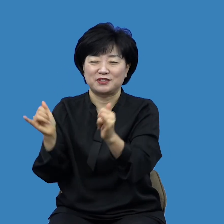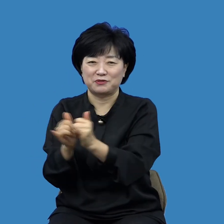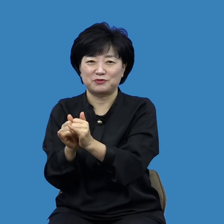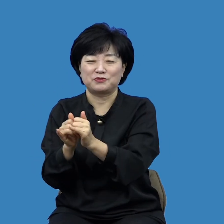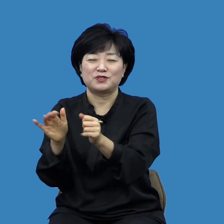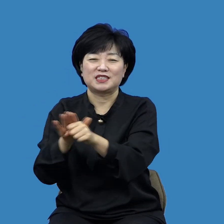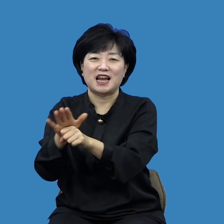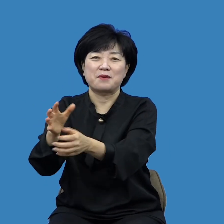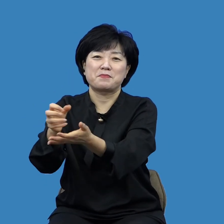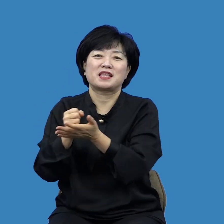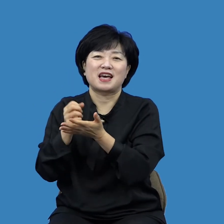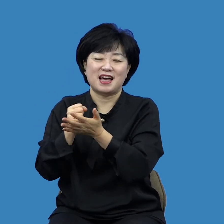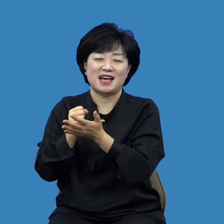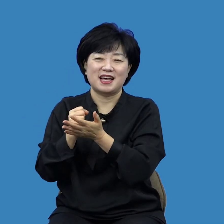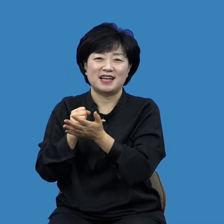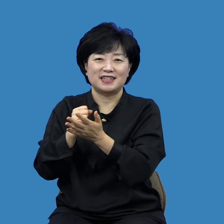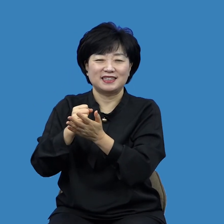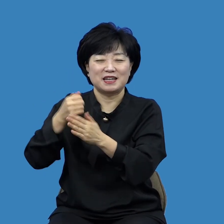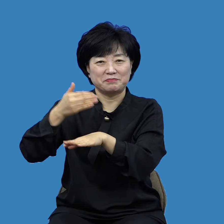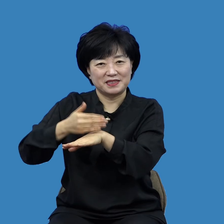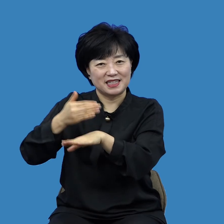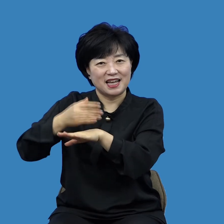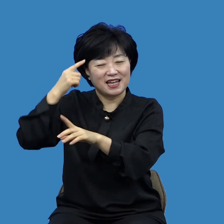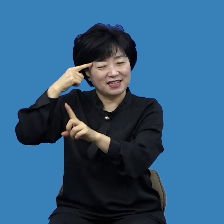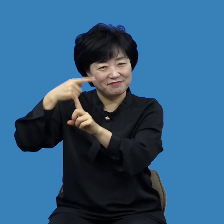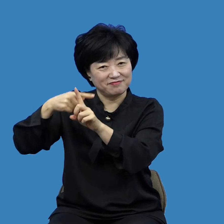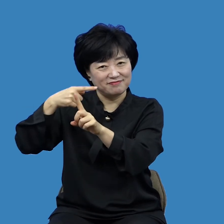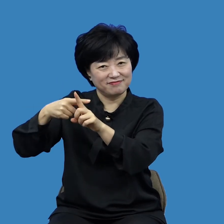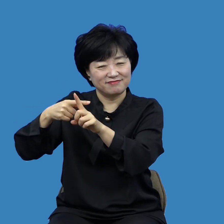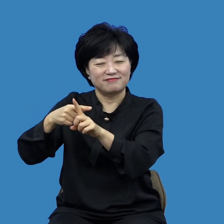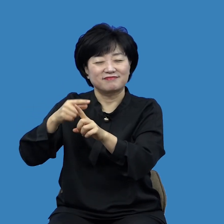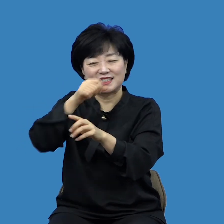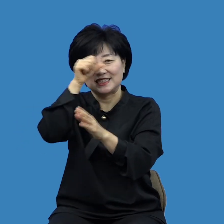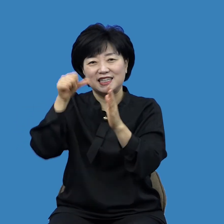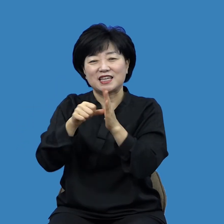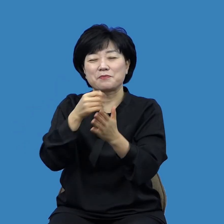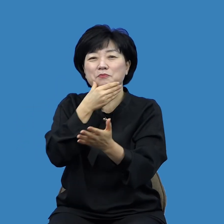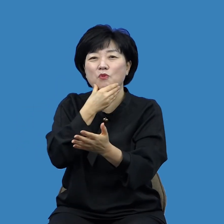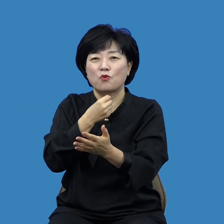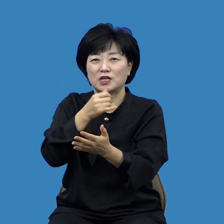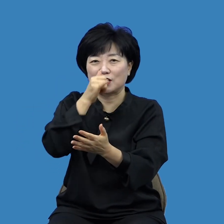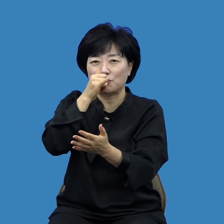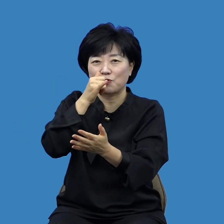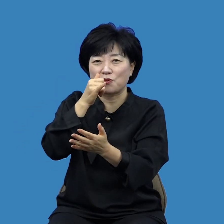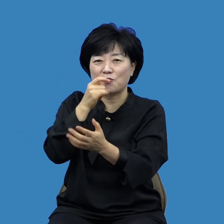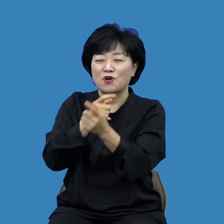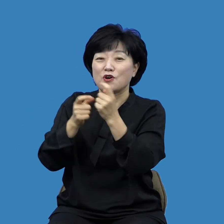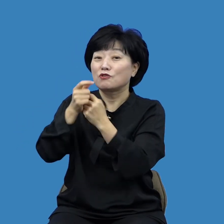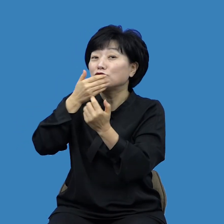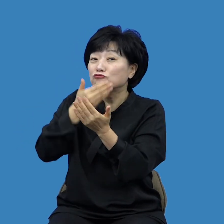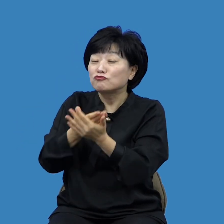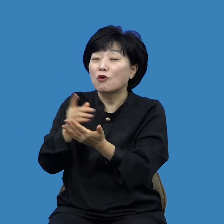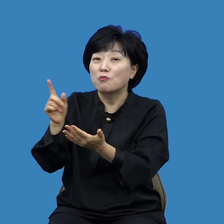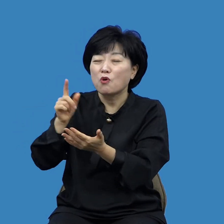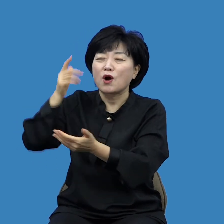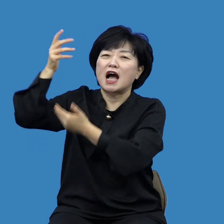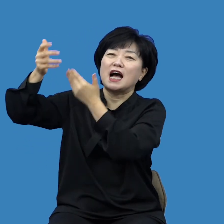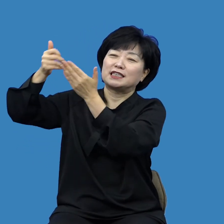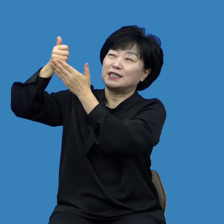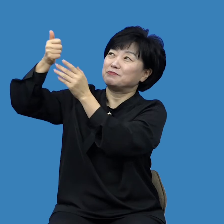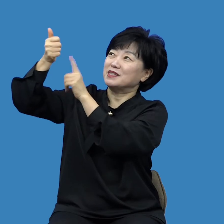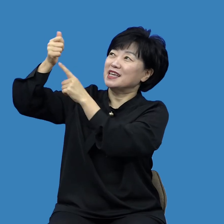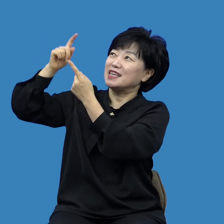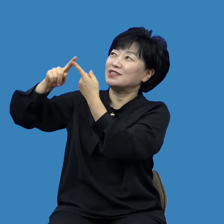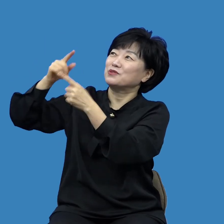사랑을 받을까요, 안 받을까요? 당연히 사랑을 받지. 그 인생에 복이 있는 거지. 더 중요한 것은 하나님께 대해서도 어떤 반응을 보여요?